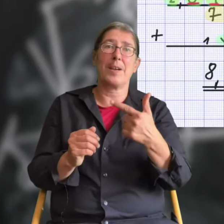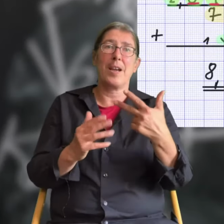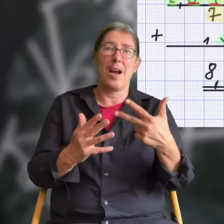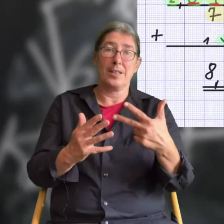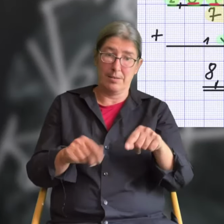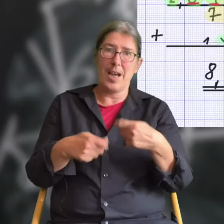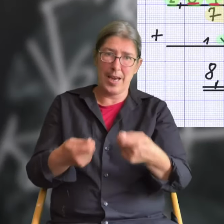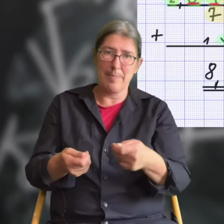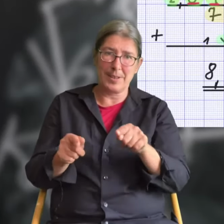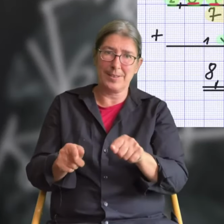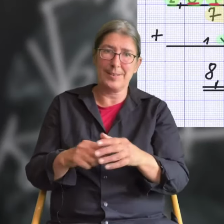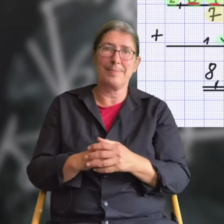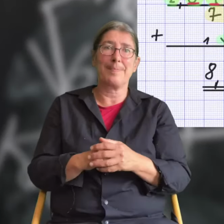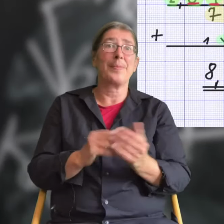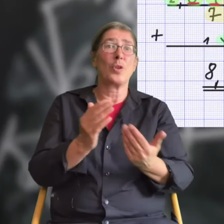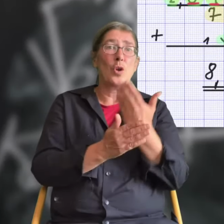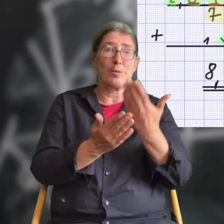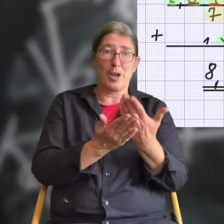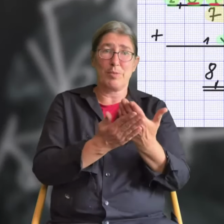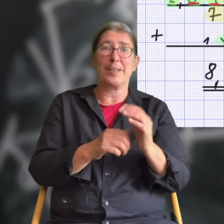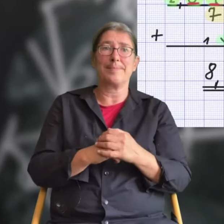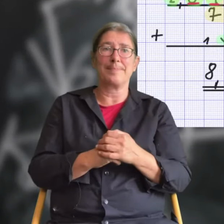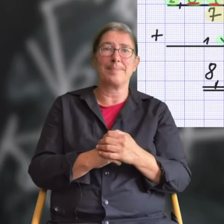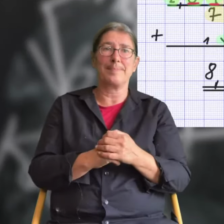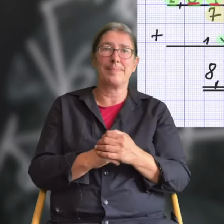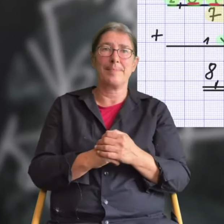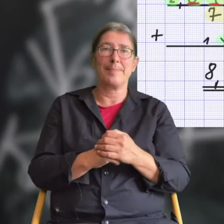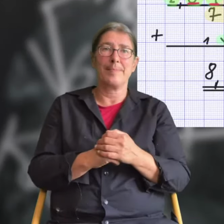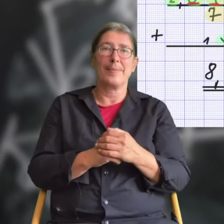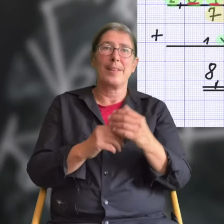8,128 ist unser Ergebnis. Ein neues Beispiel.